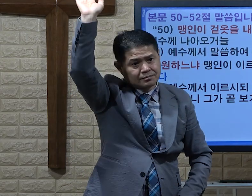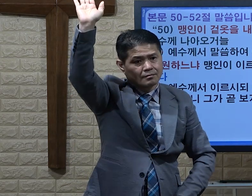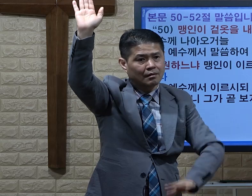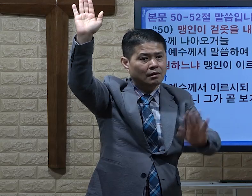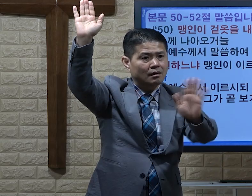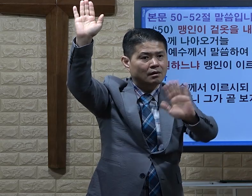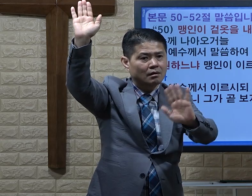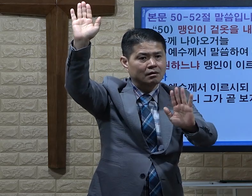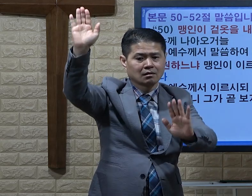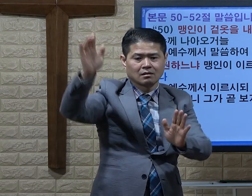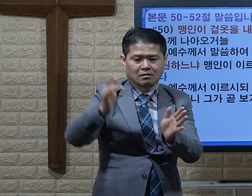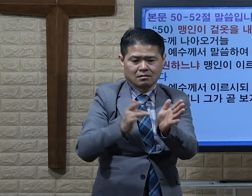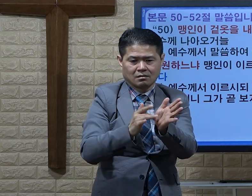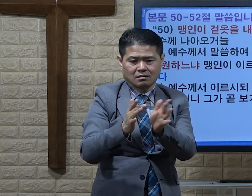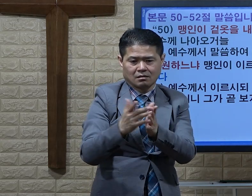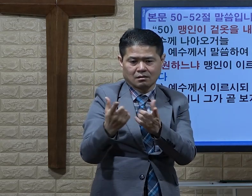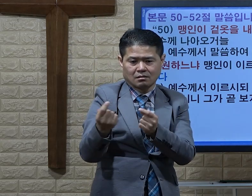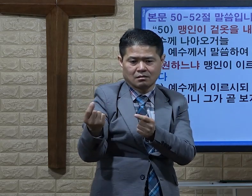길에서 따르니라 였습니다.